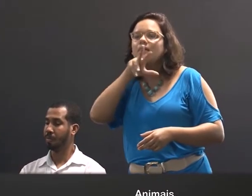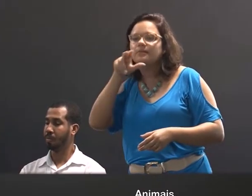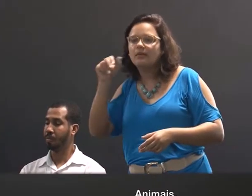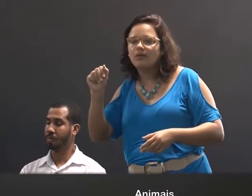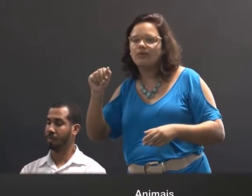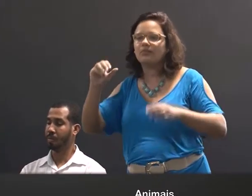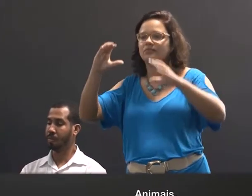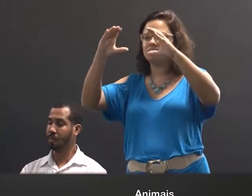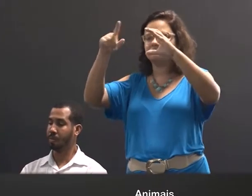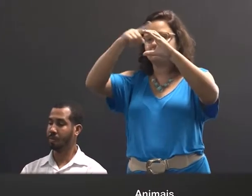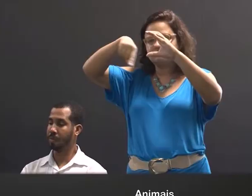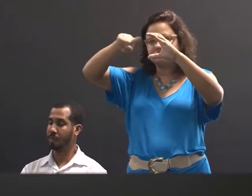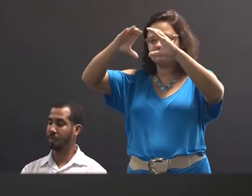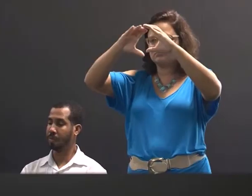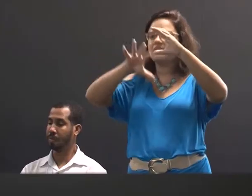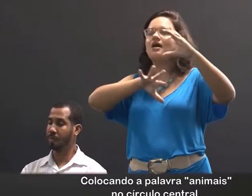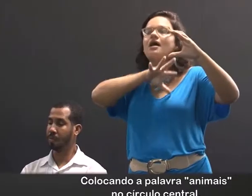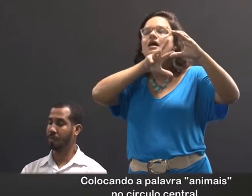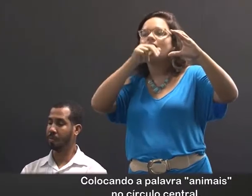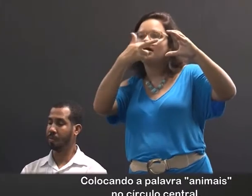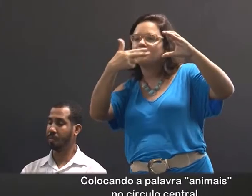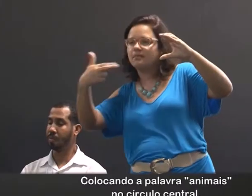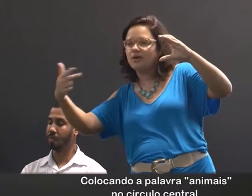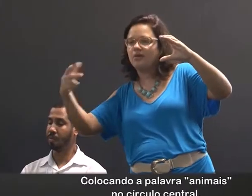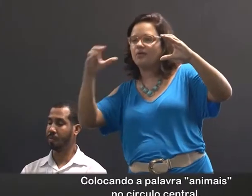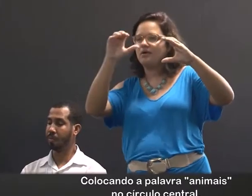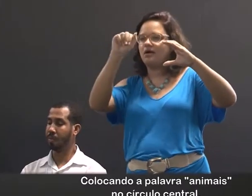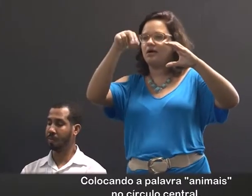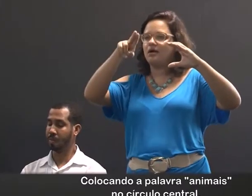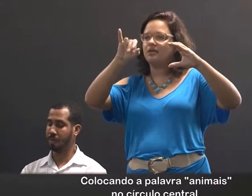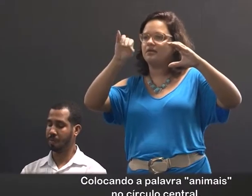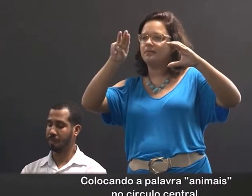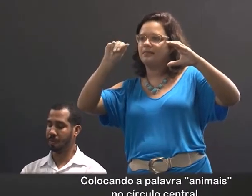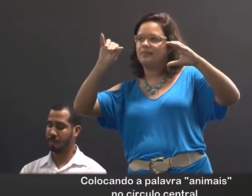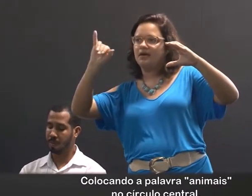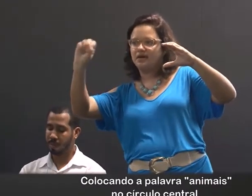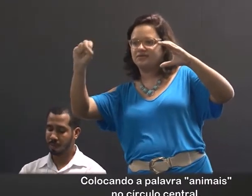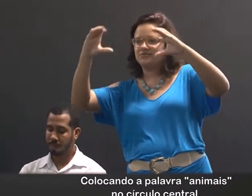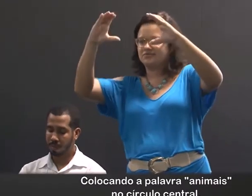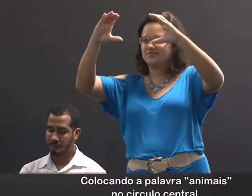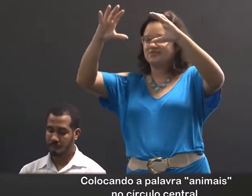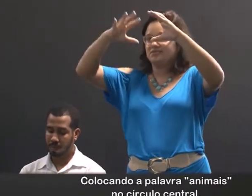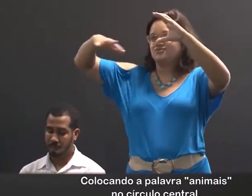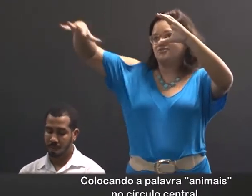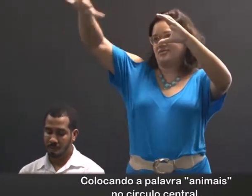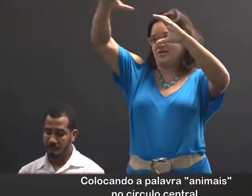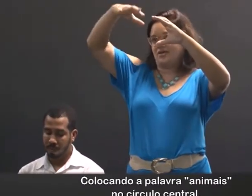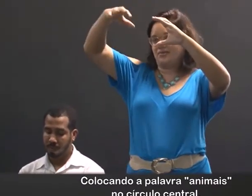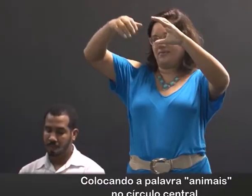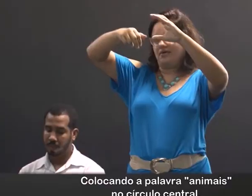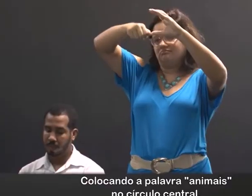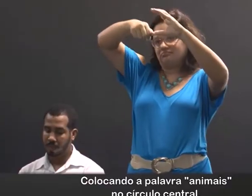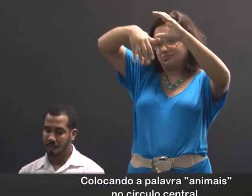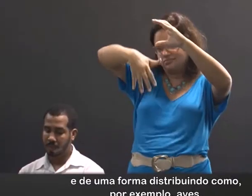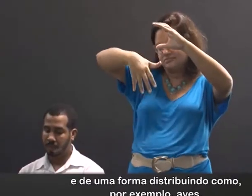animais. Por exemplo, colocando a palavra, no caso, animais, no círculo central e de